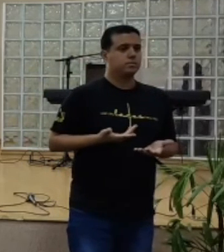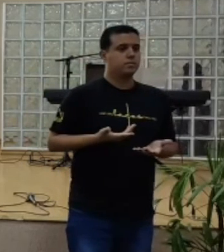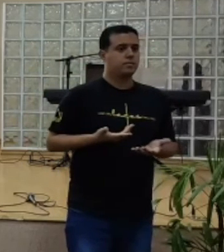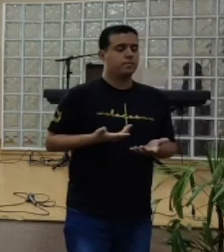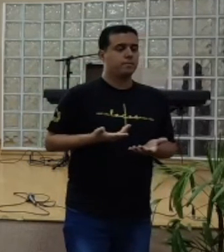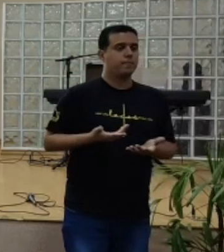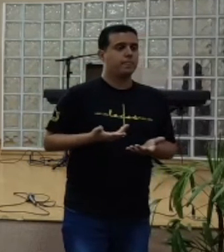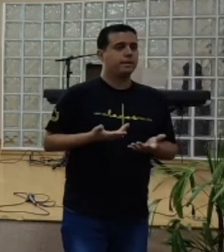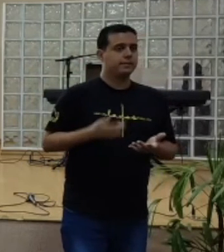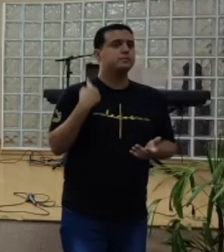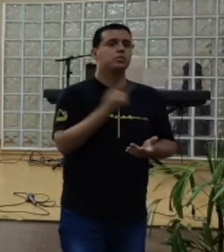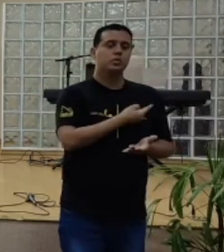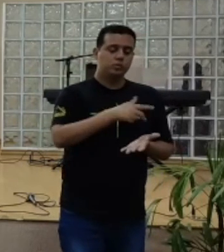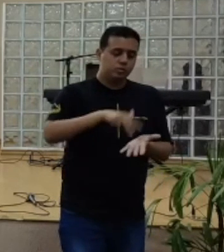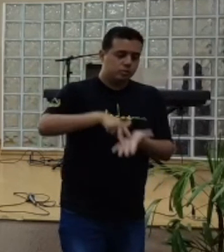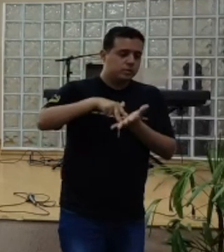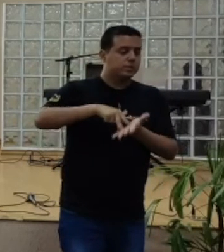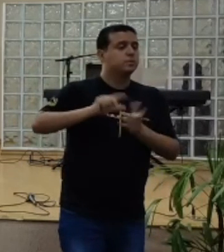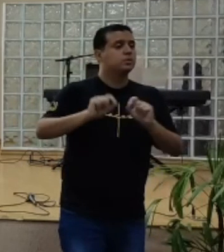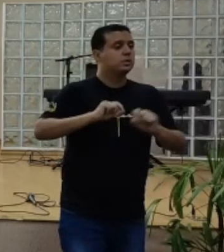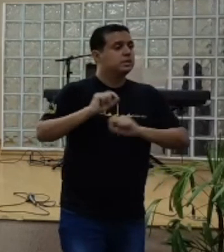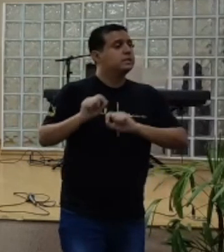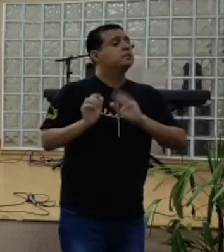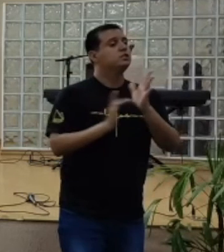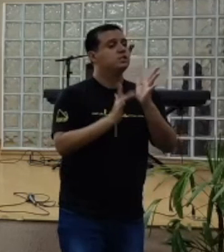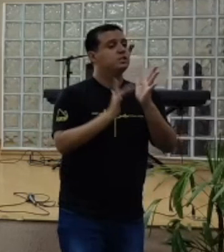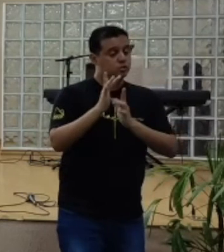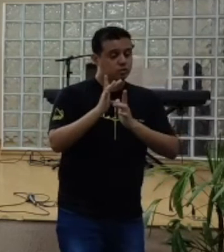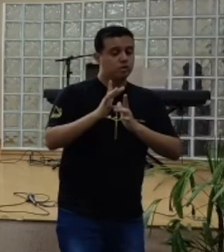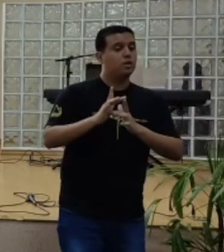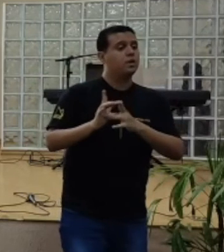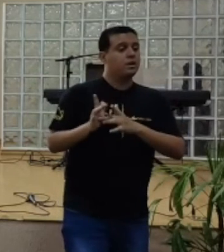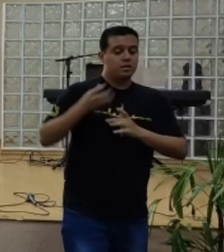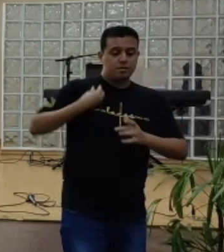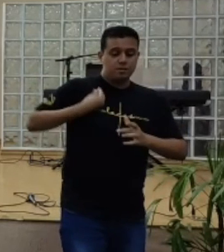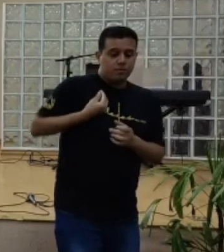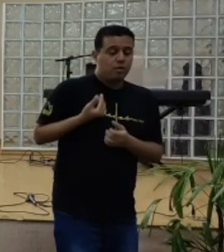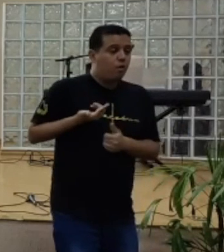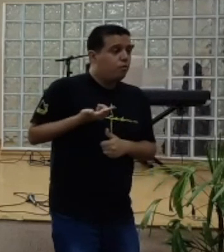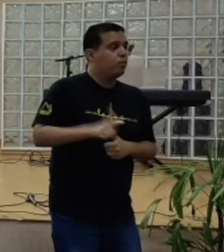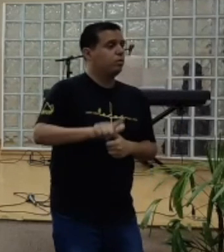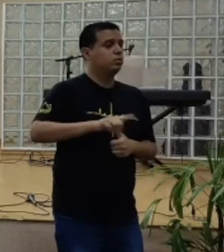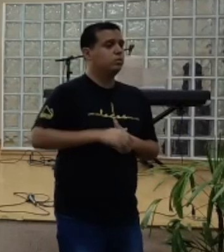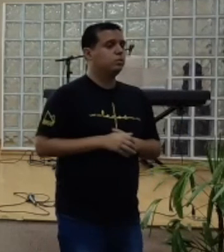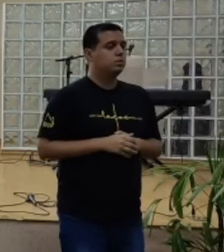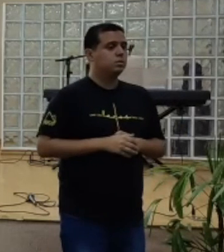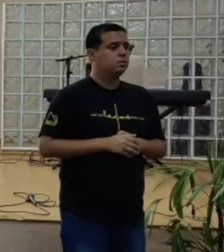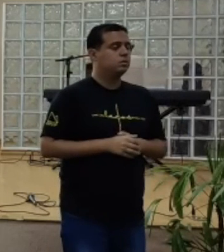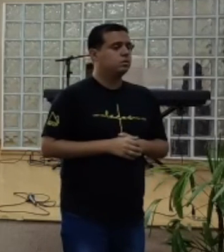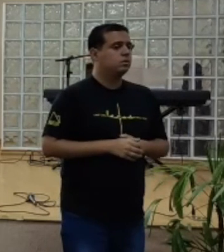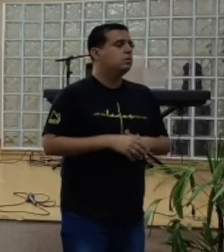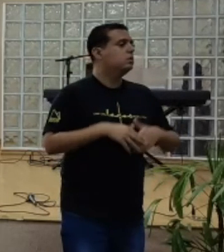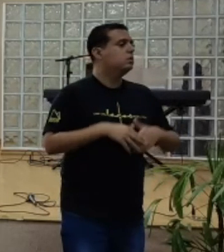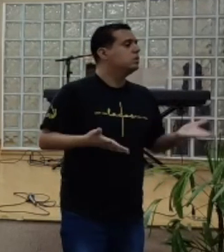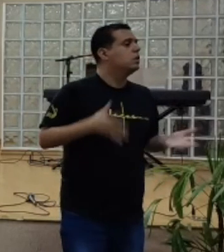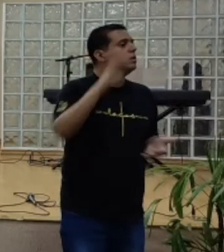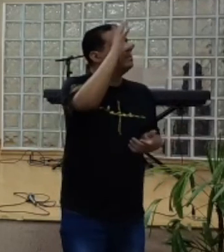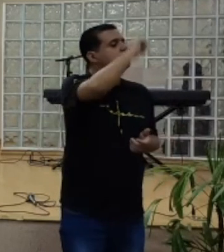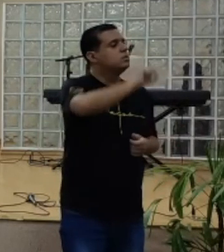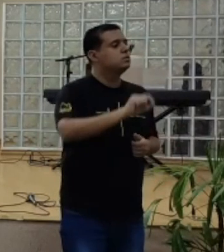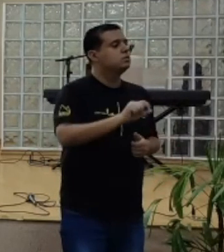ressurreição de Cristo Jesus. Onde nós chegamos com isto? Somos, sim,